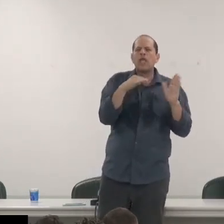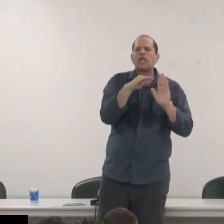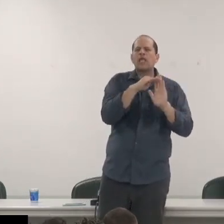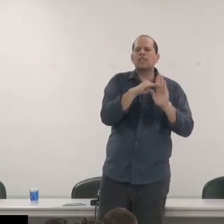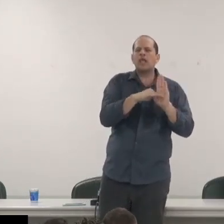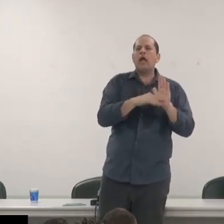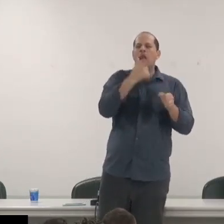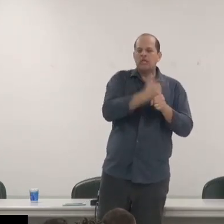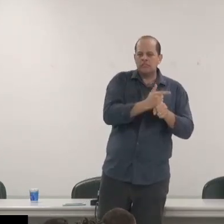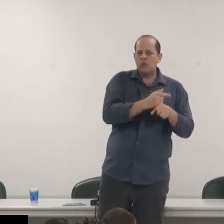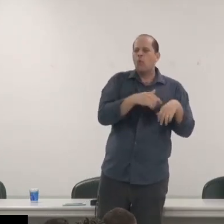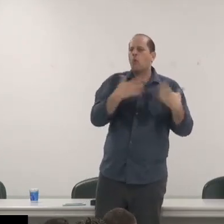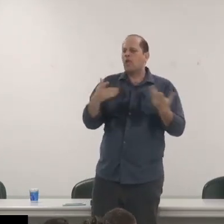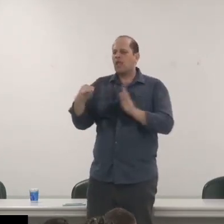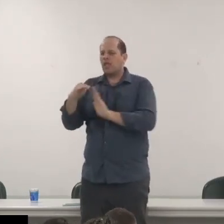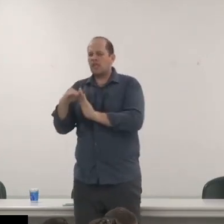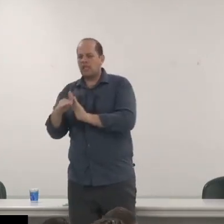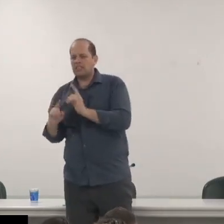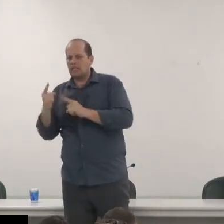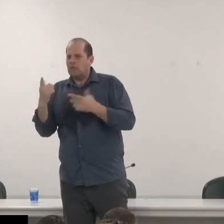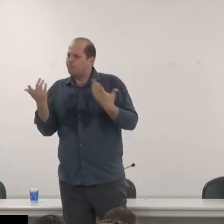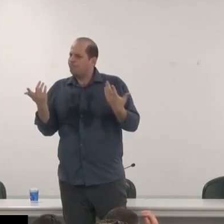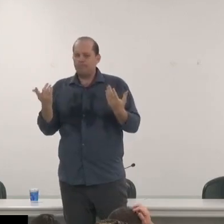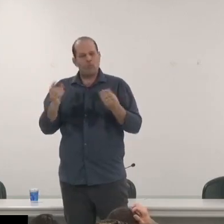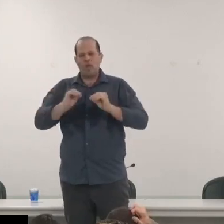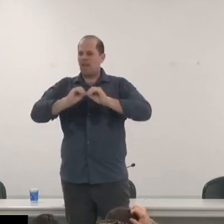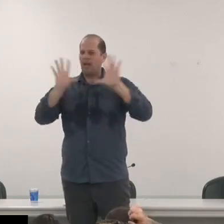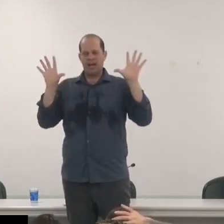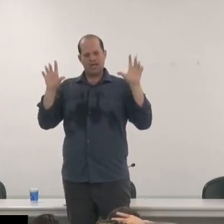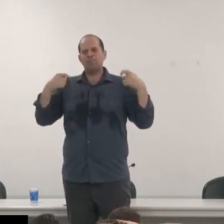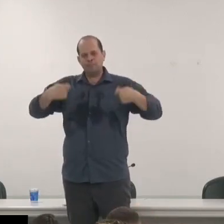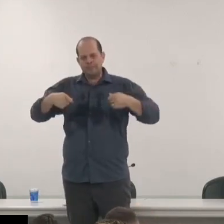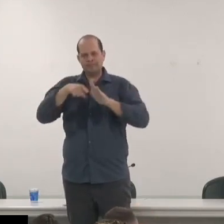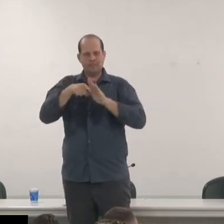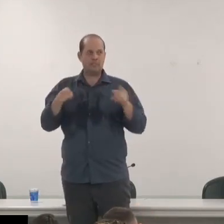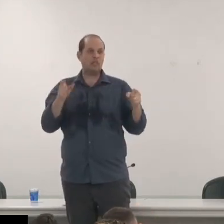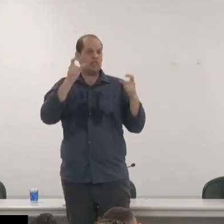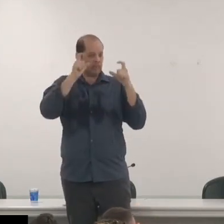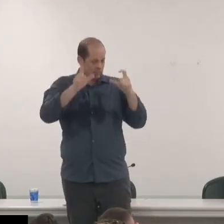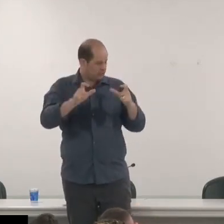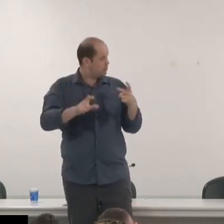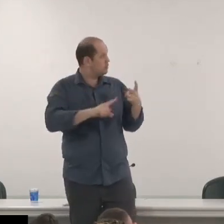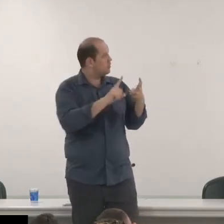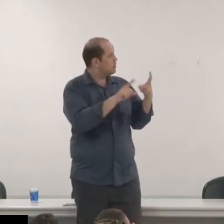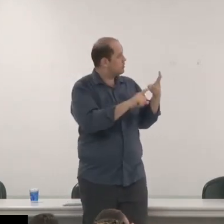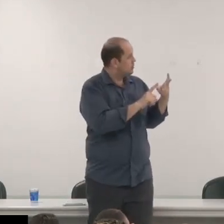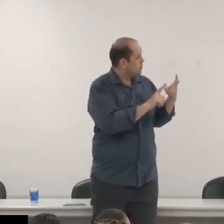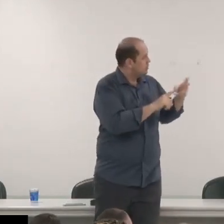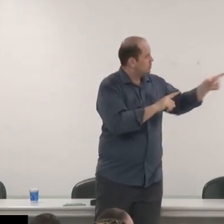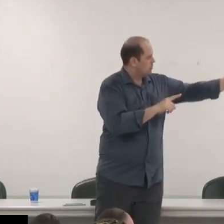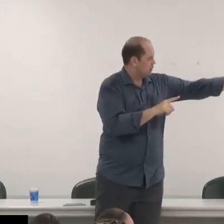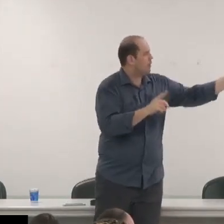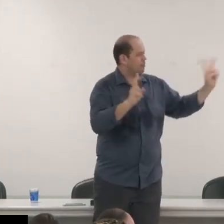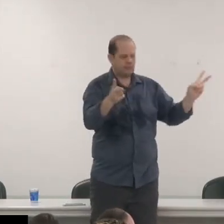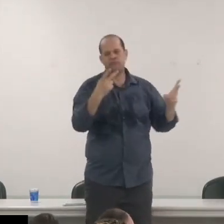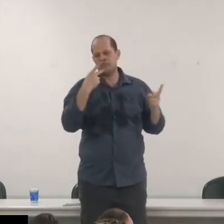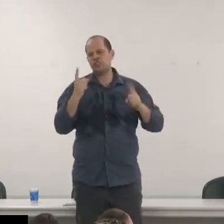presenciar, testemunhar, documentar esses processos. Então, não são coisas claras e que já estão